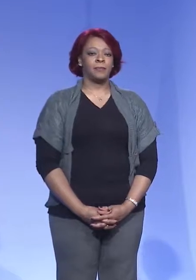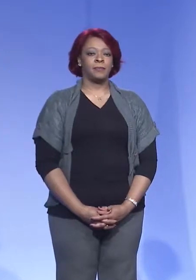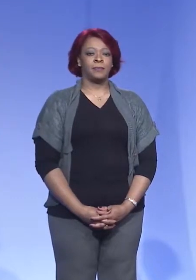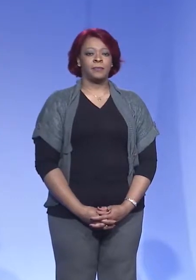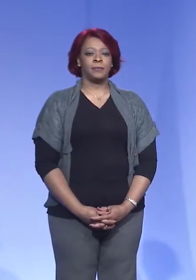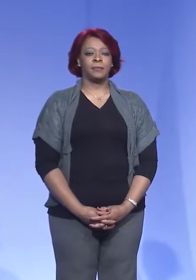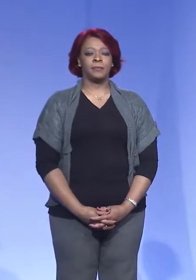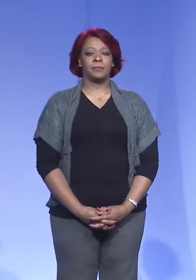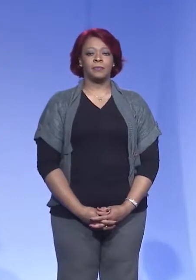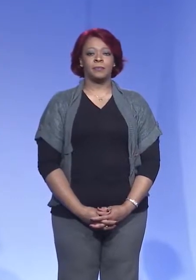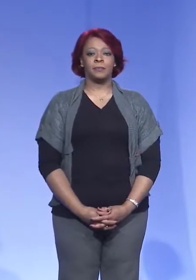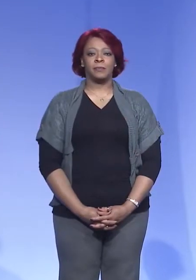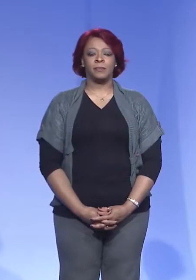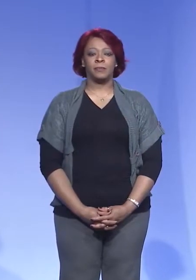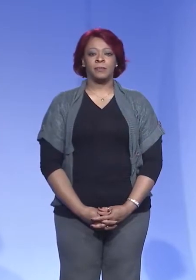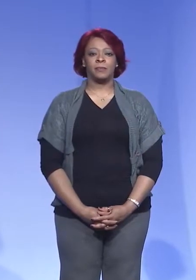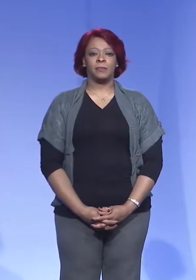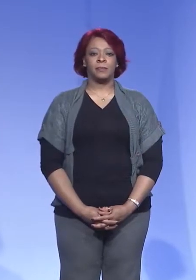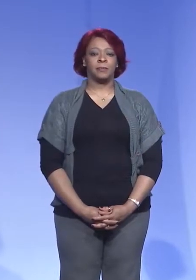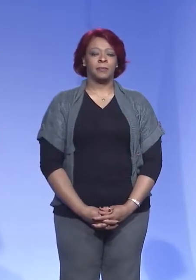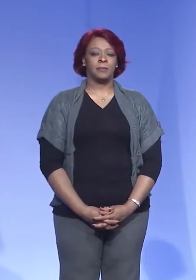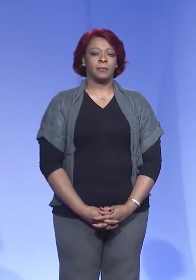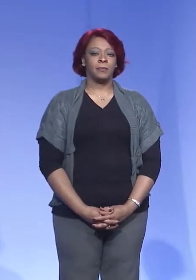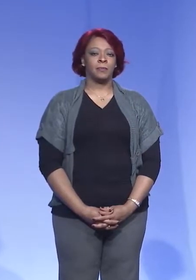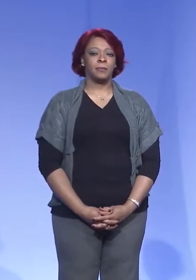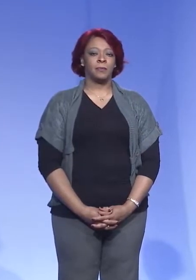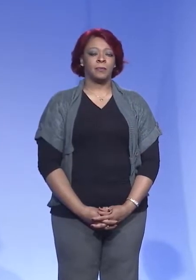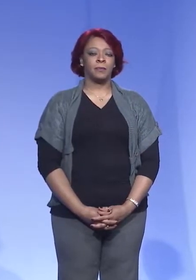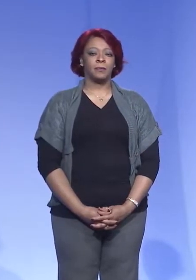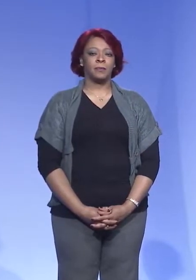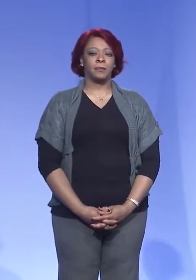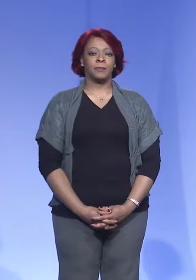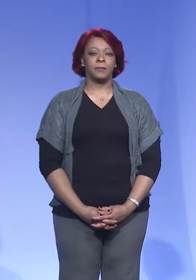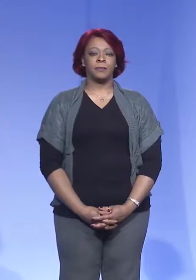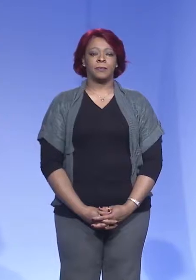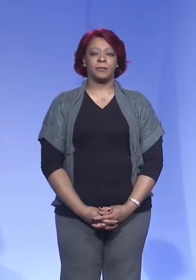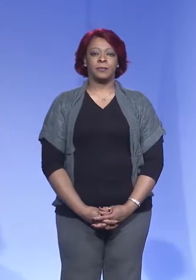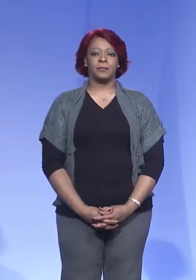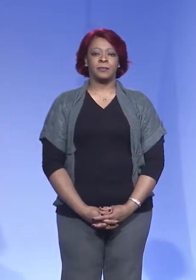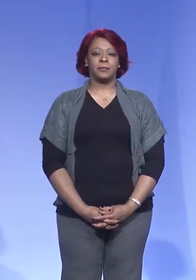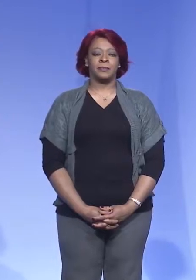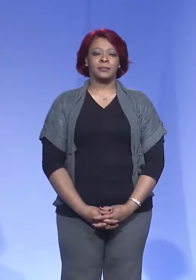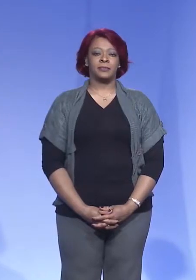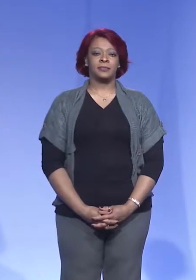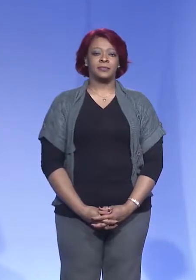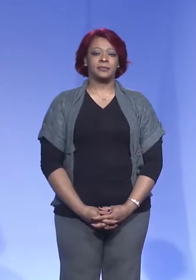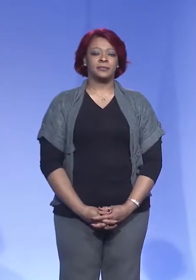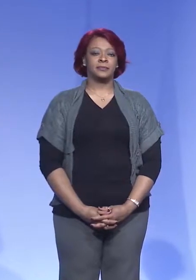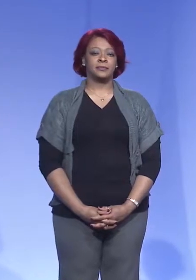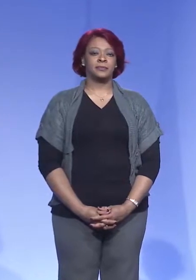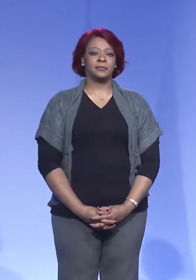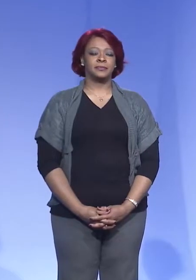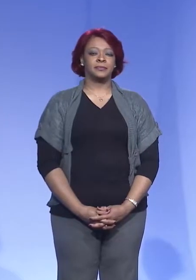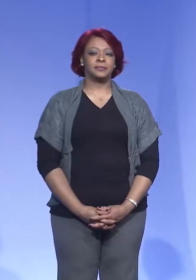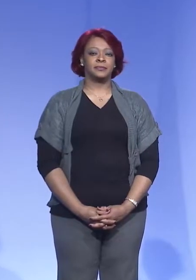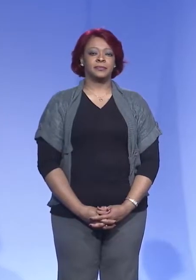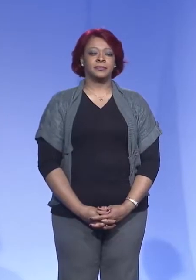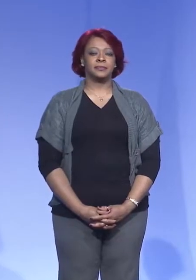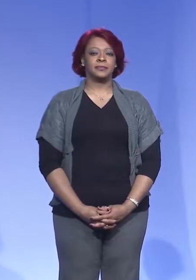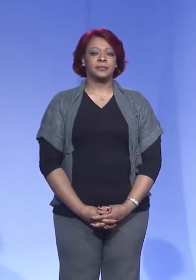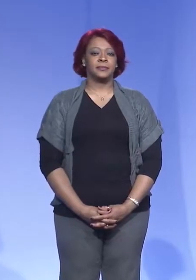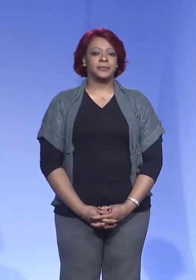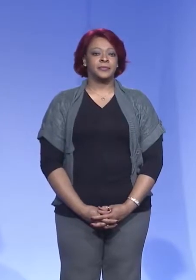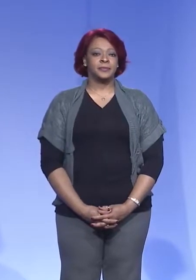de ICE, de Inmigración, o las autoridades de Customs and Border Protection, en no podrán realizar ningún operativo